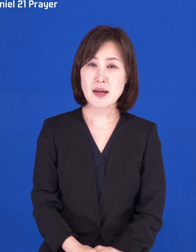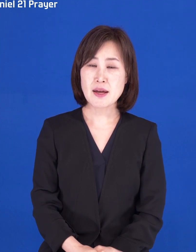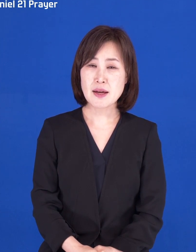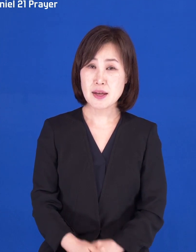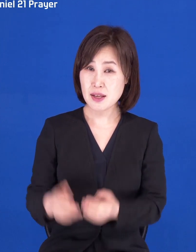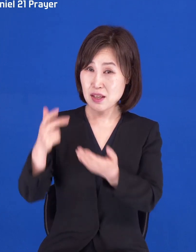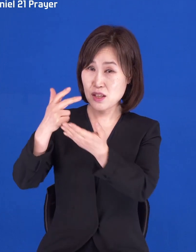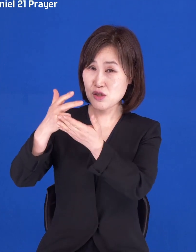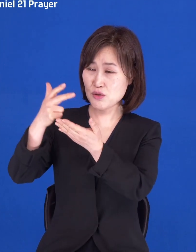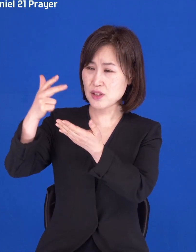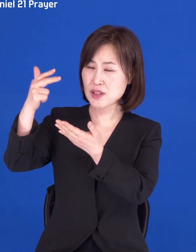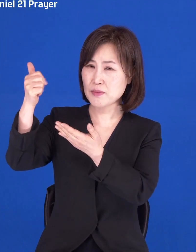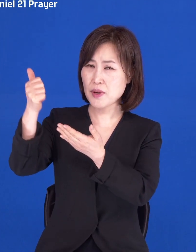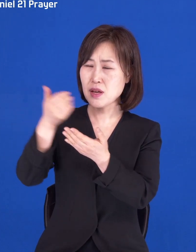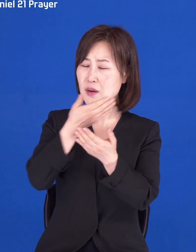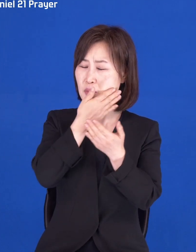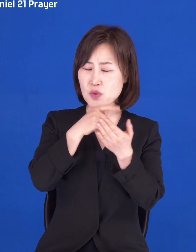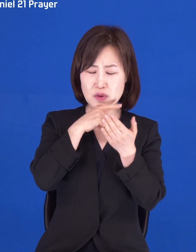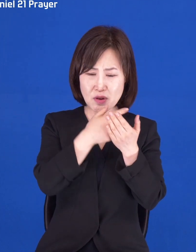주님의 보혈로 덮으시고